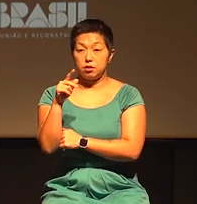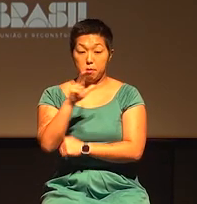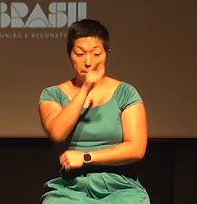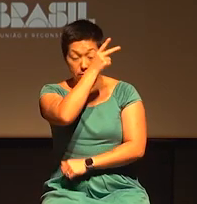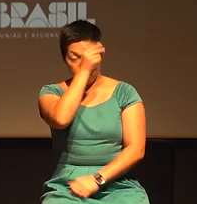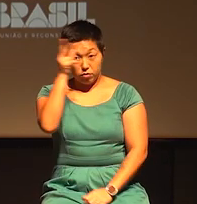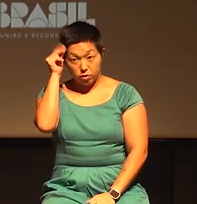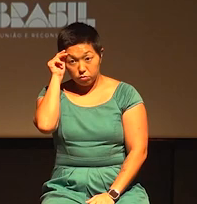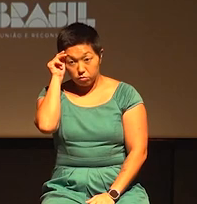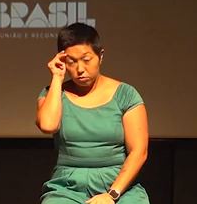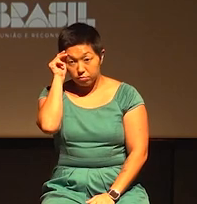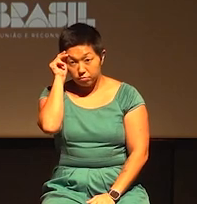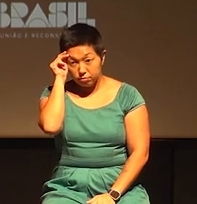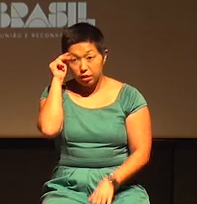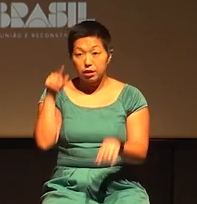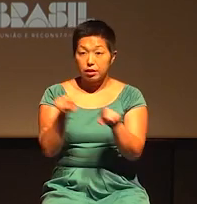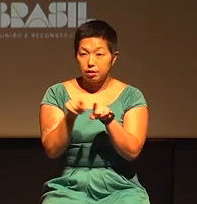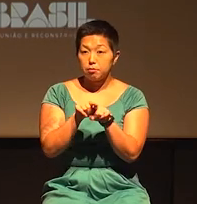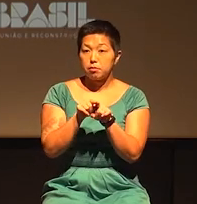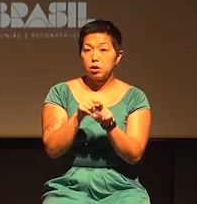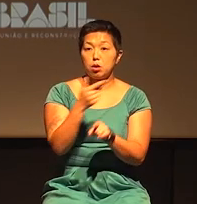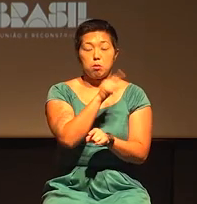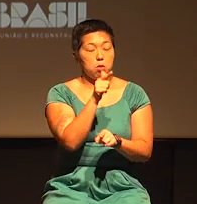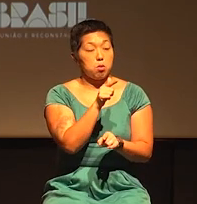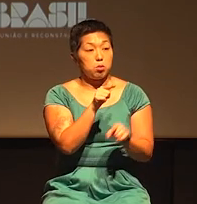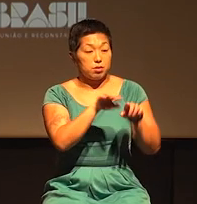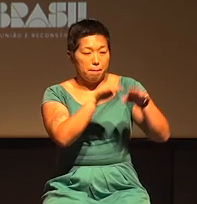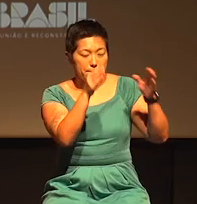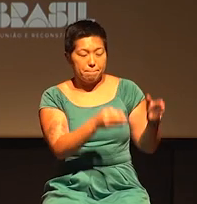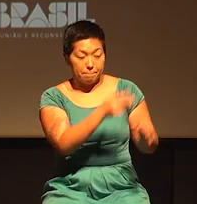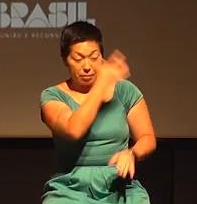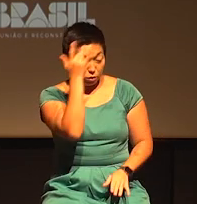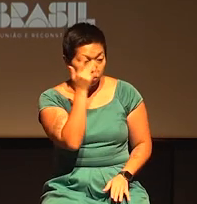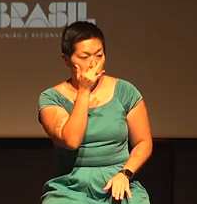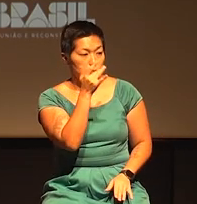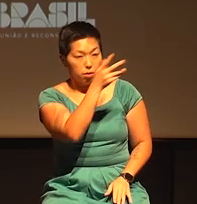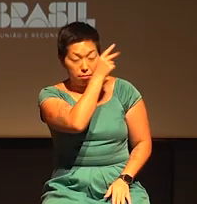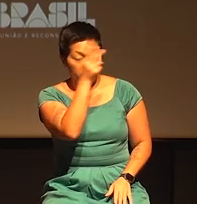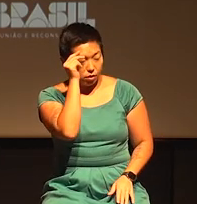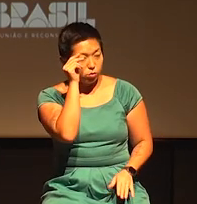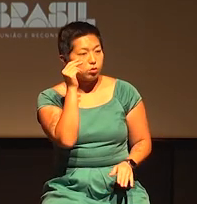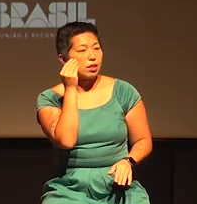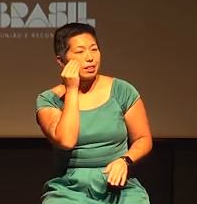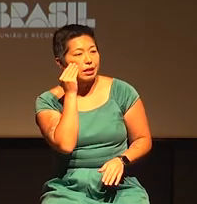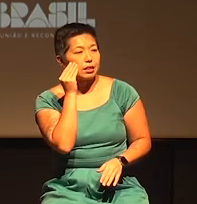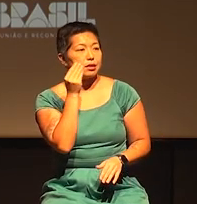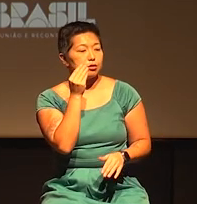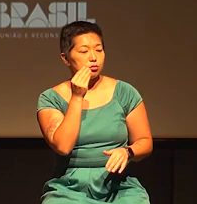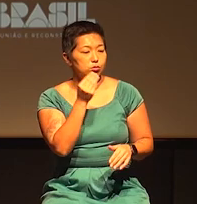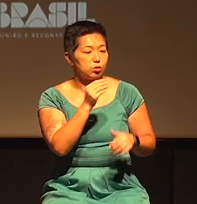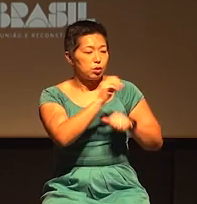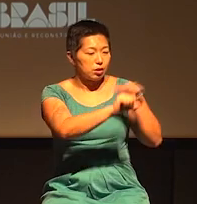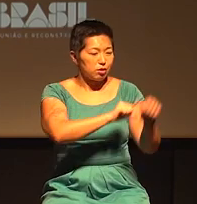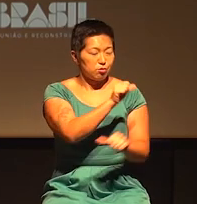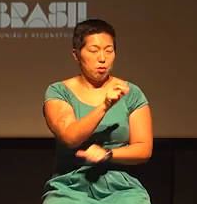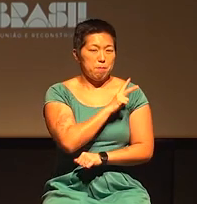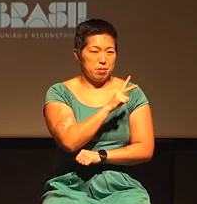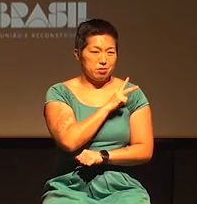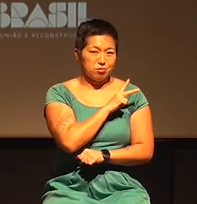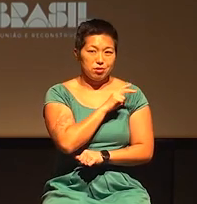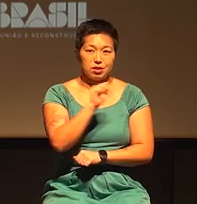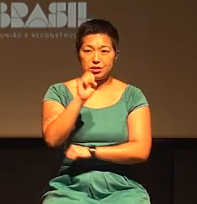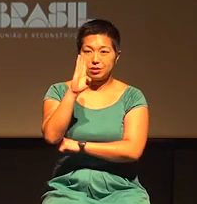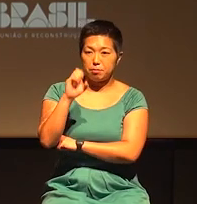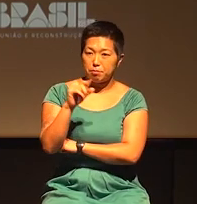gente tem uma mesma prefeitura que tá trabalhando para privatizar Sabesp Então vamos lá trabalho lindo incrível privatizar